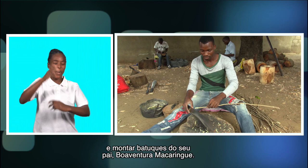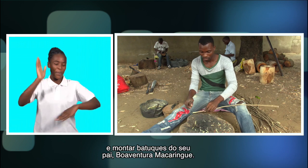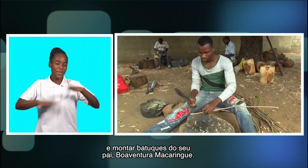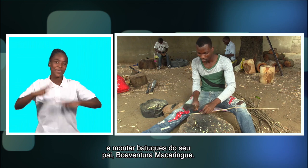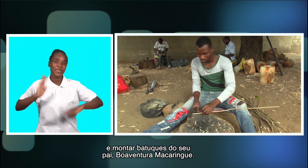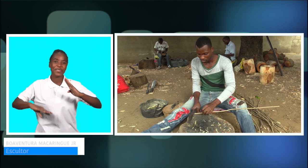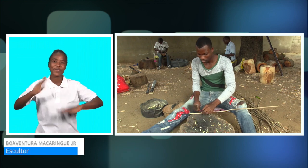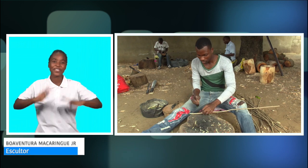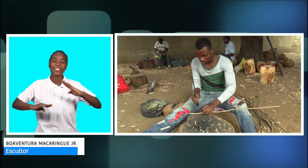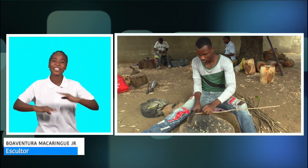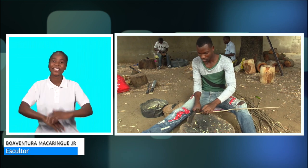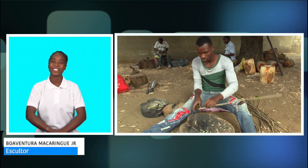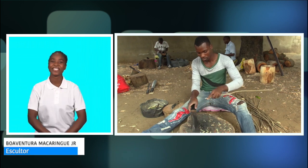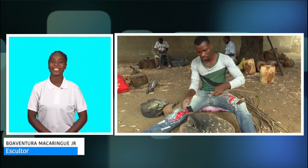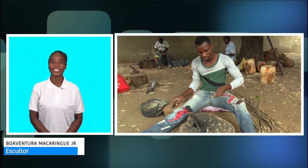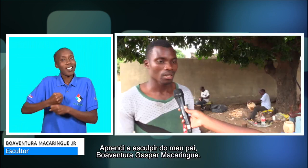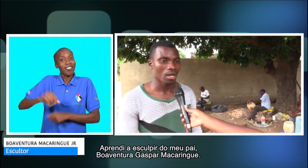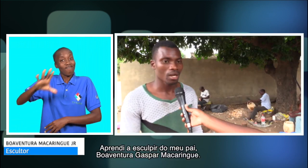Macaringue.